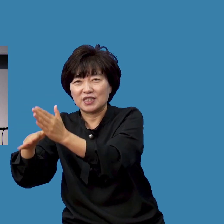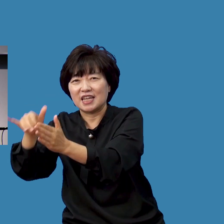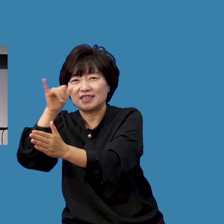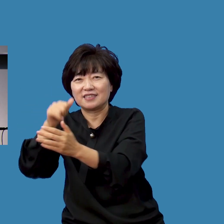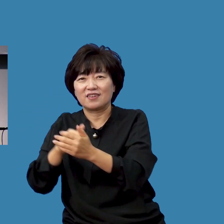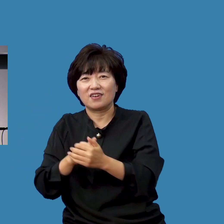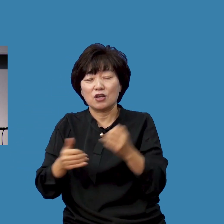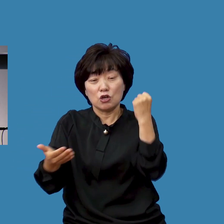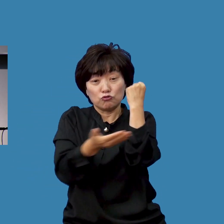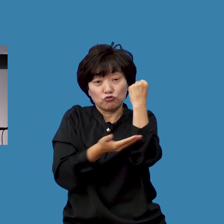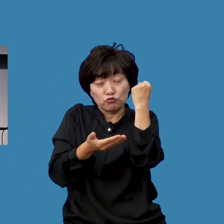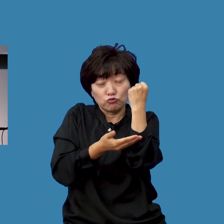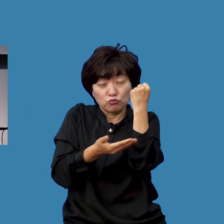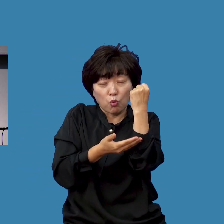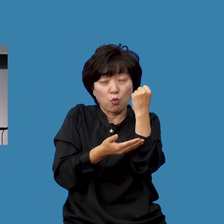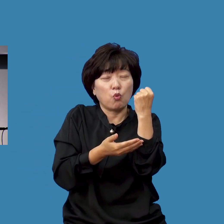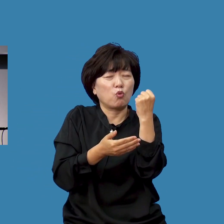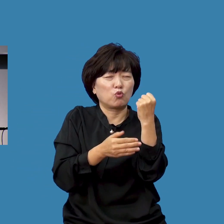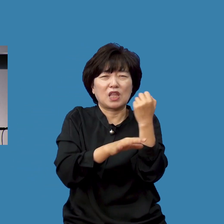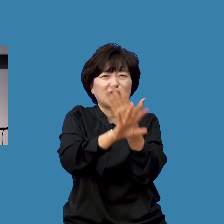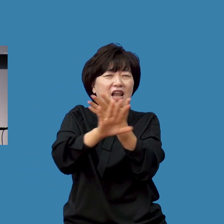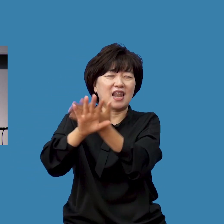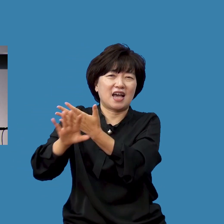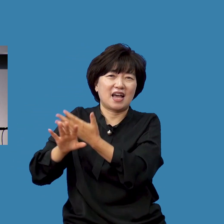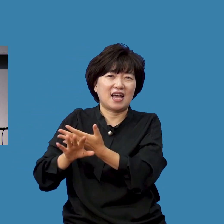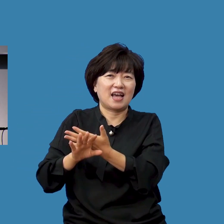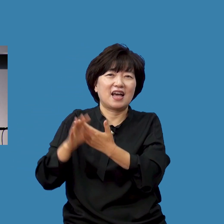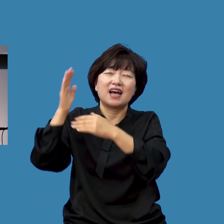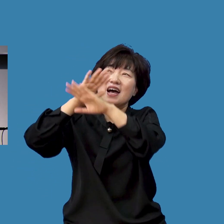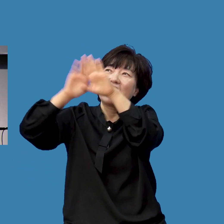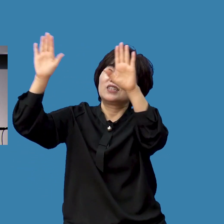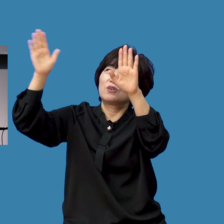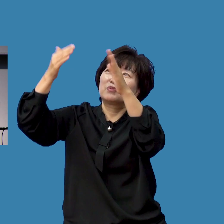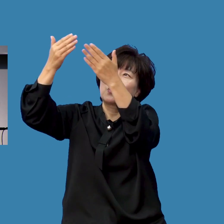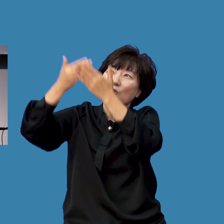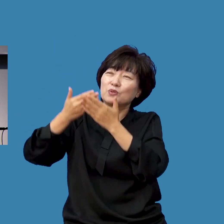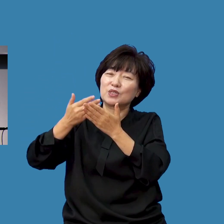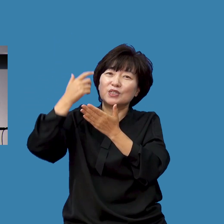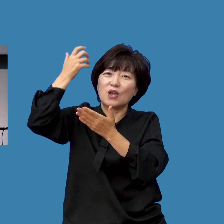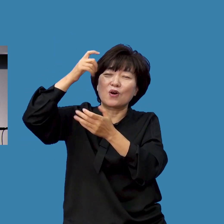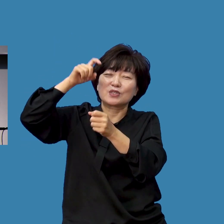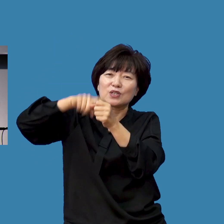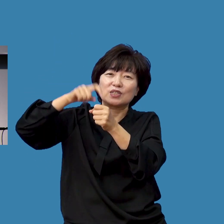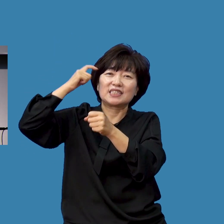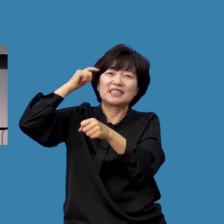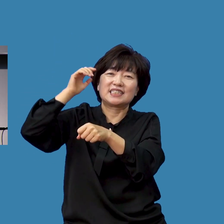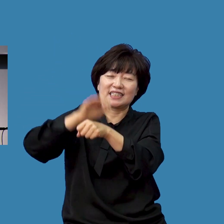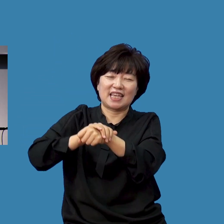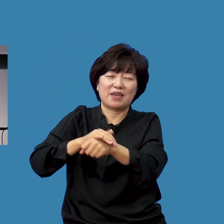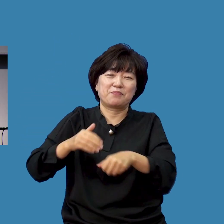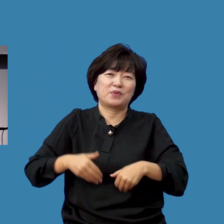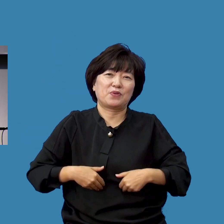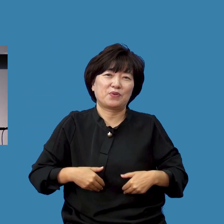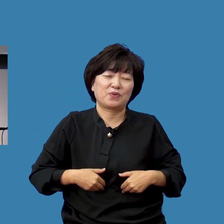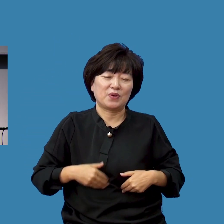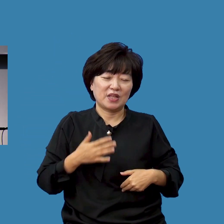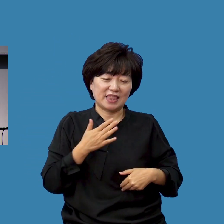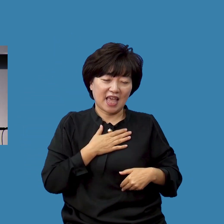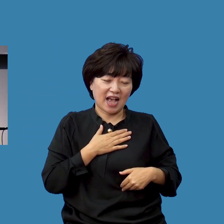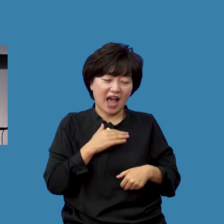같으세요? 사람마다 일의 종류에 따라서 다 다릅니다. 그래서 하늘로부터 오는 영적인 지혜를